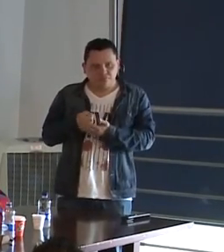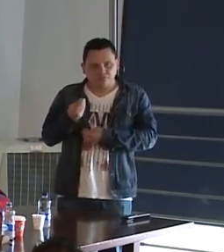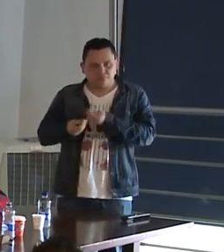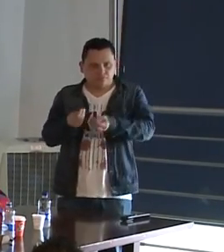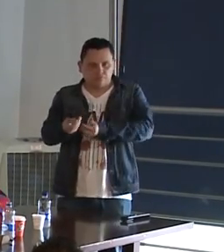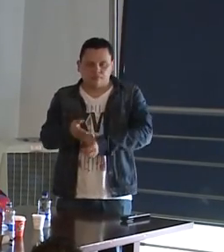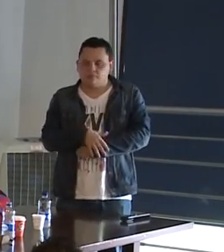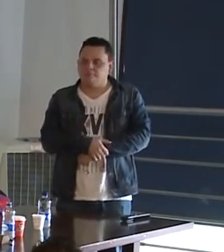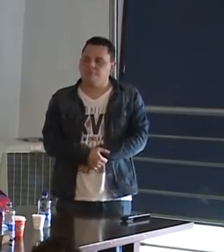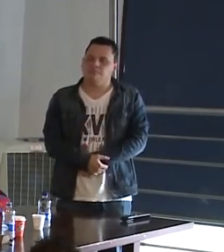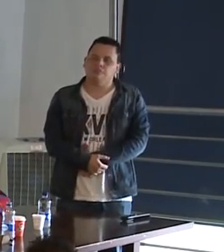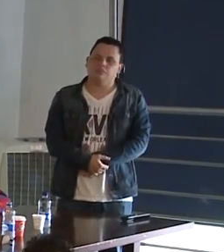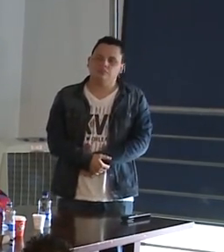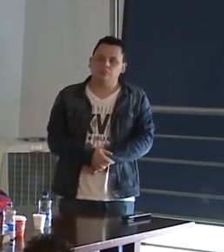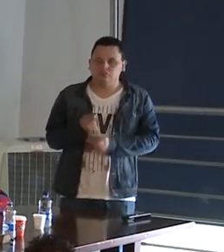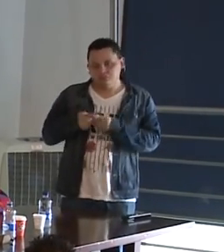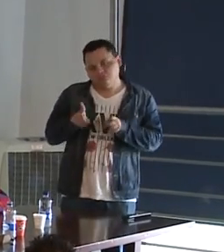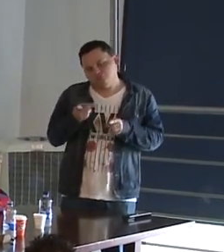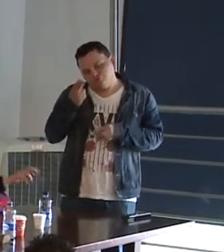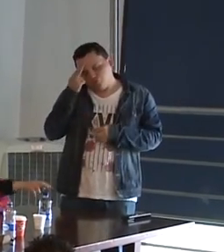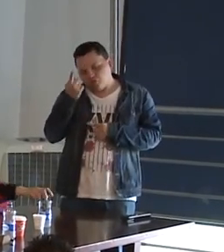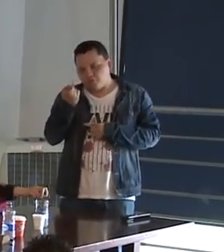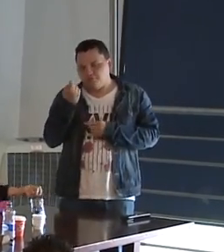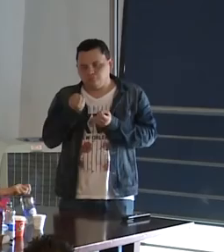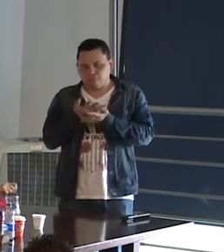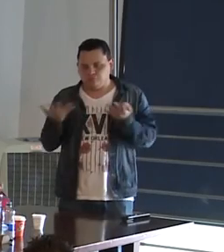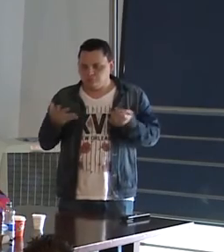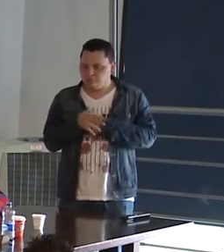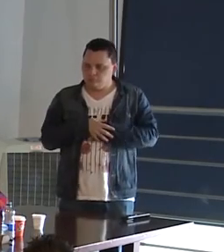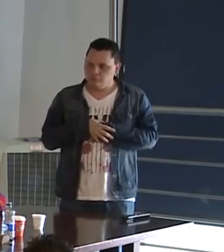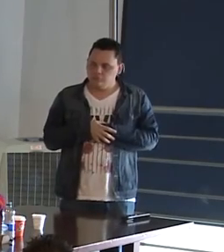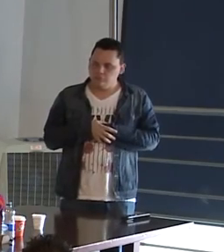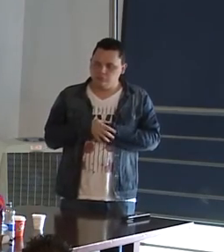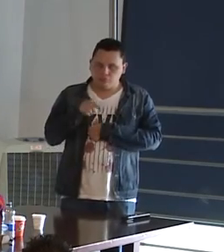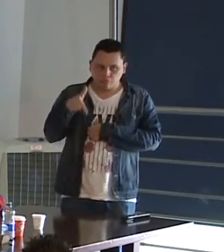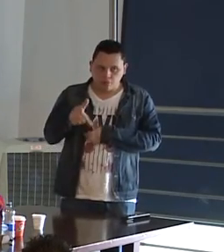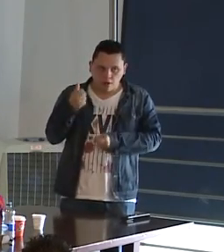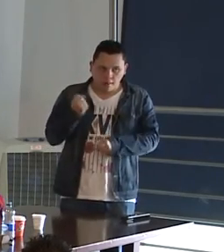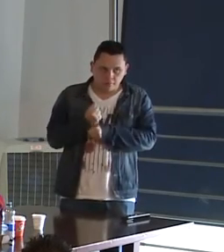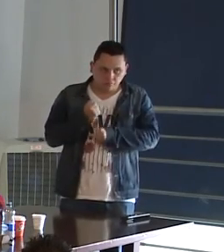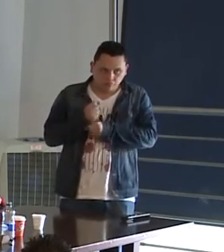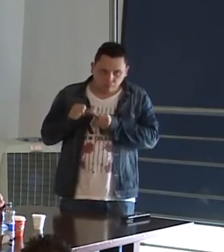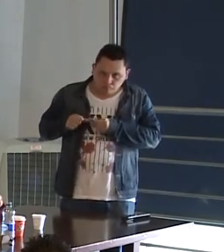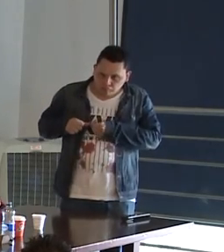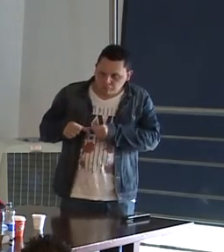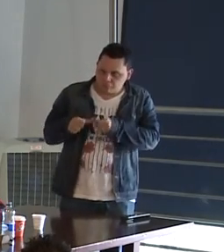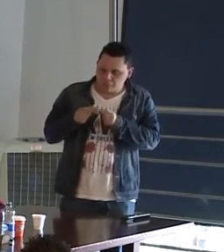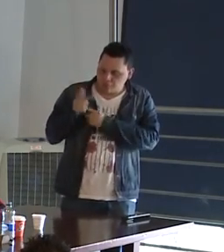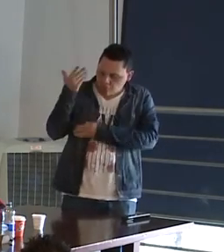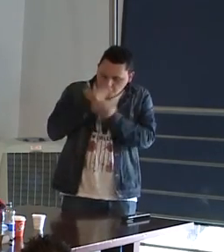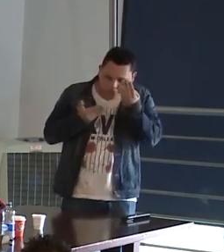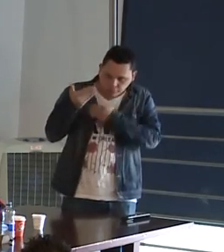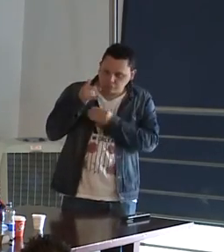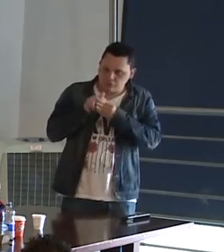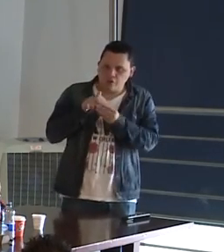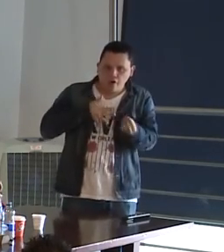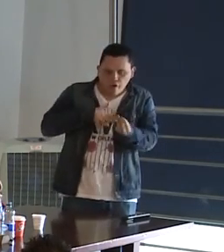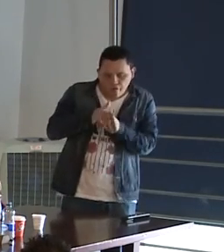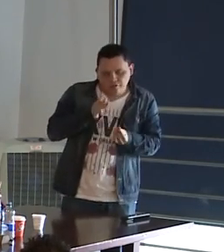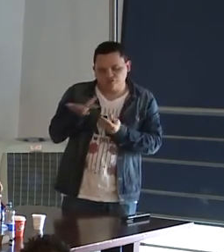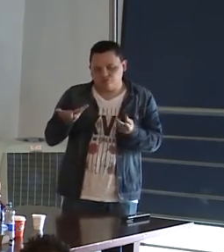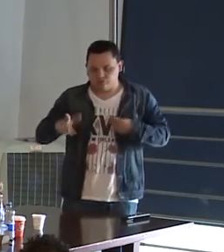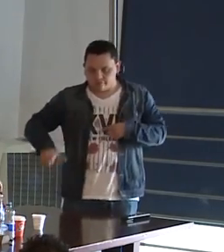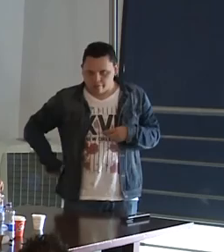cosas, aunque nos faltan muchas, y justamente pues este trabajo permanente de análisis del conflicto en la